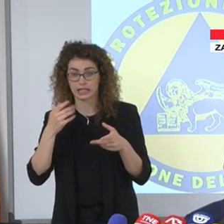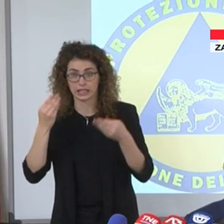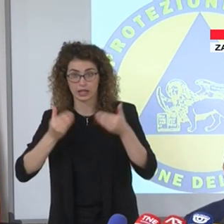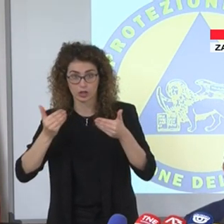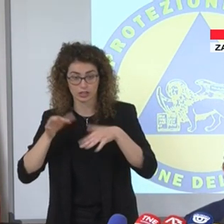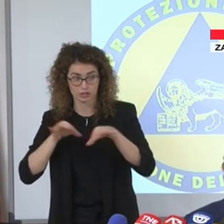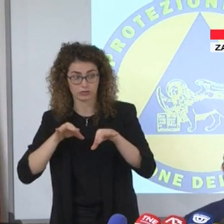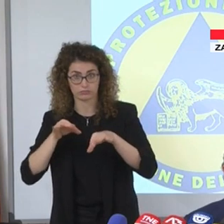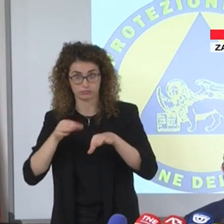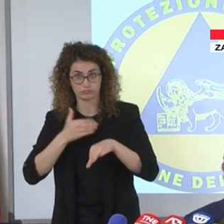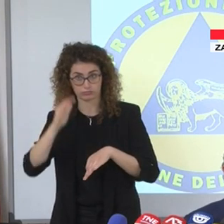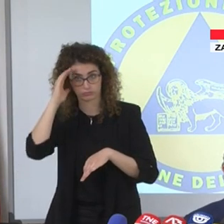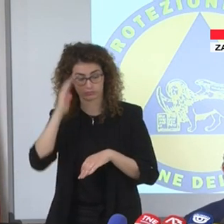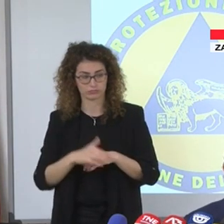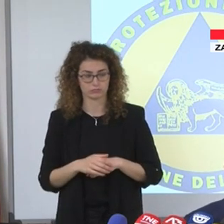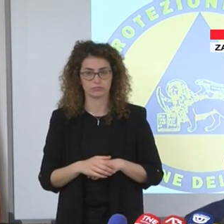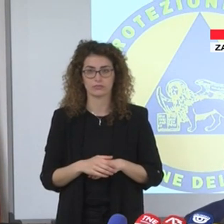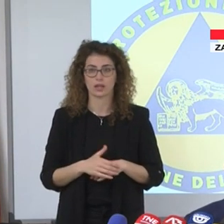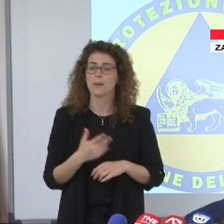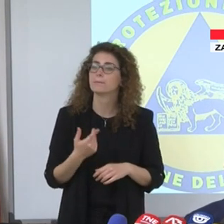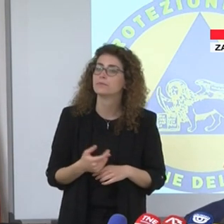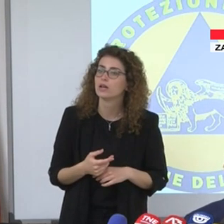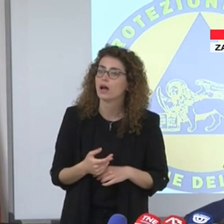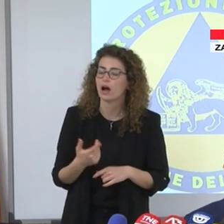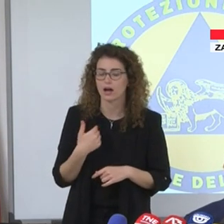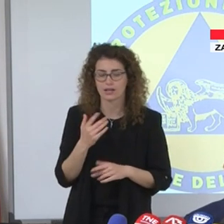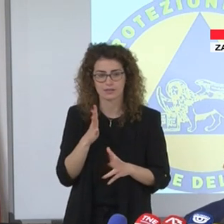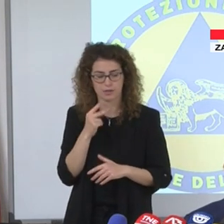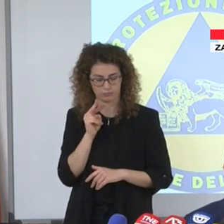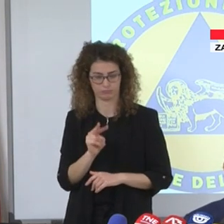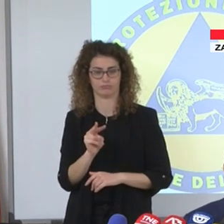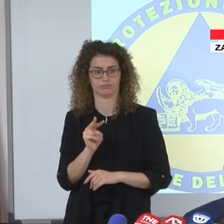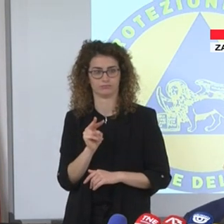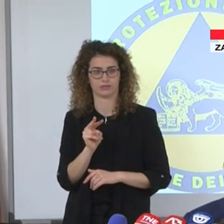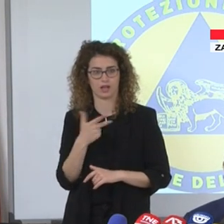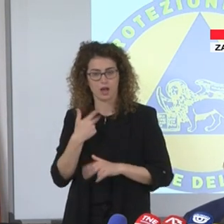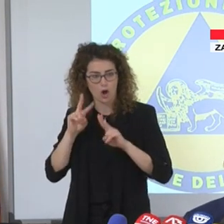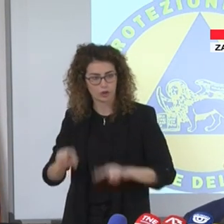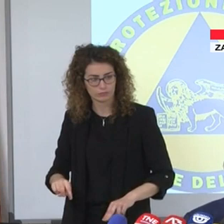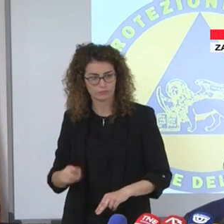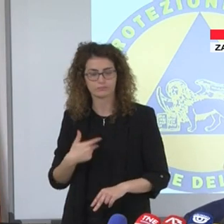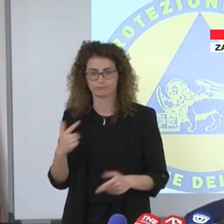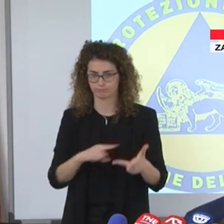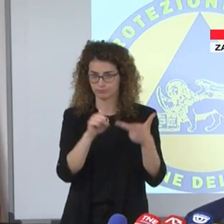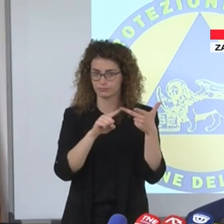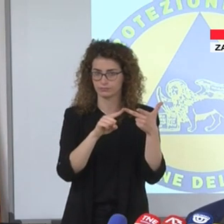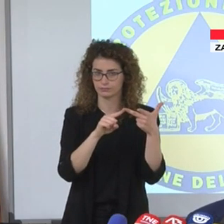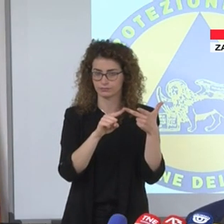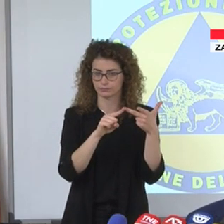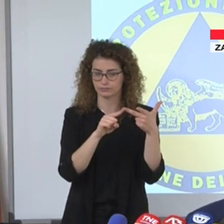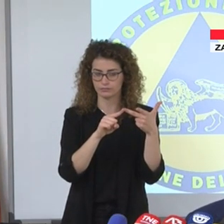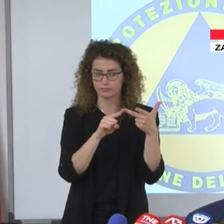Prego? Ma sì, appunto. Tre, io non ho